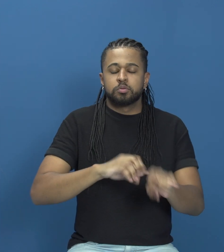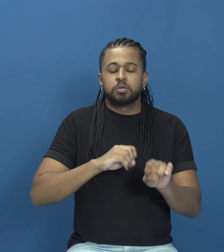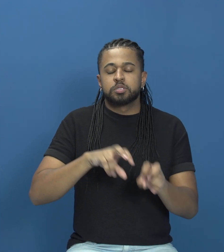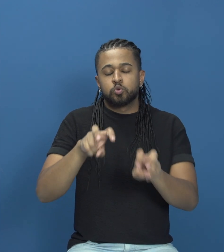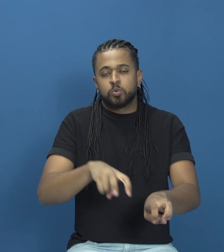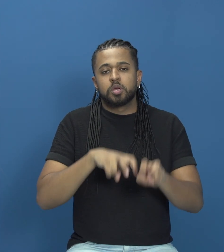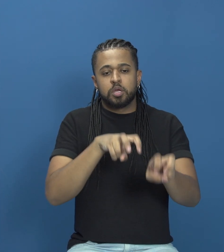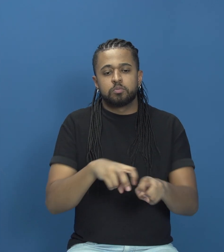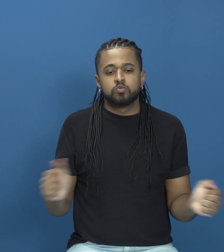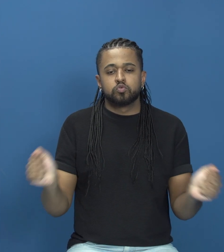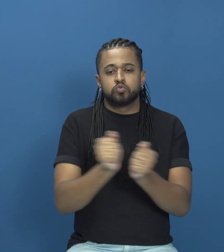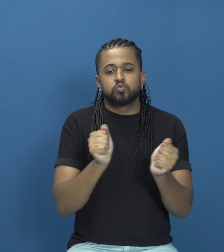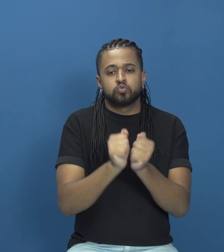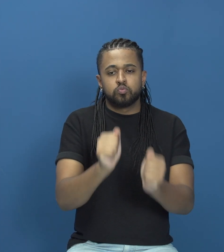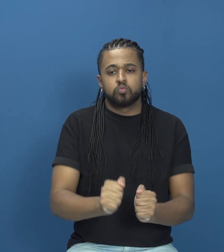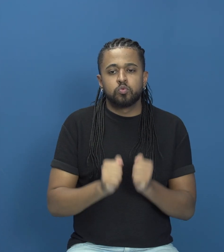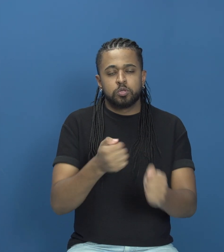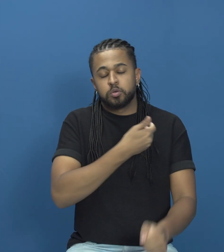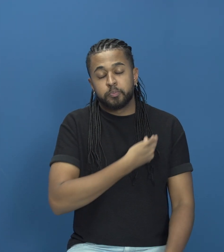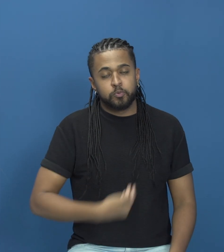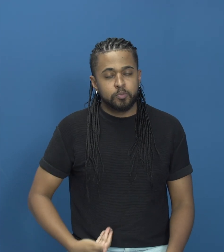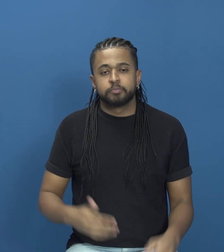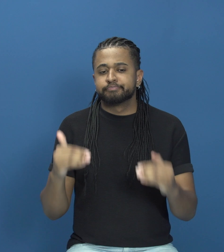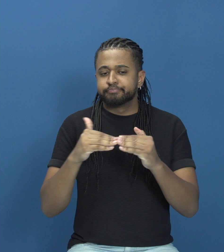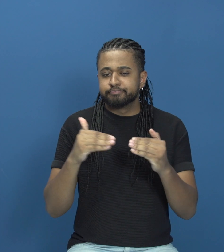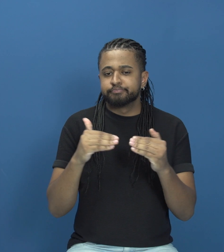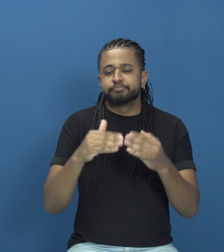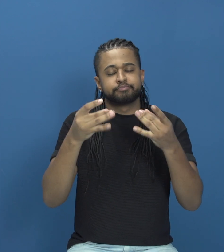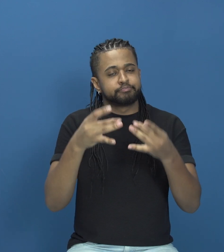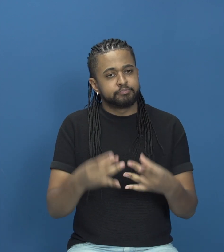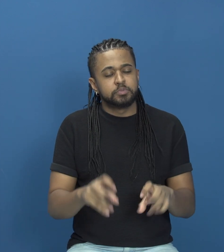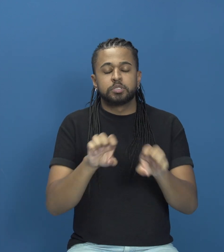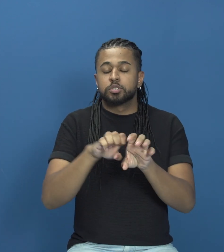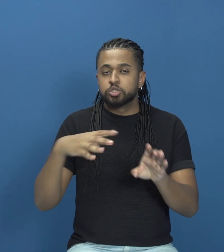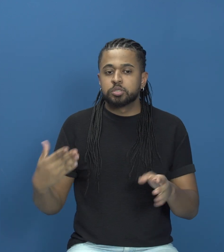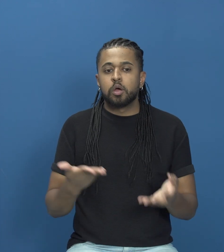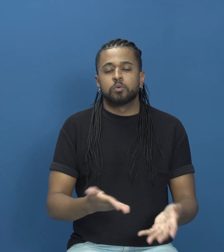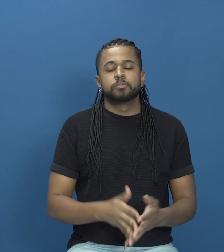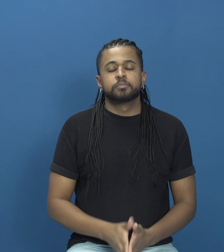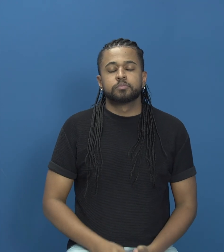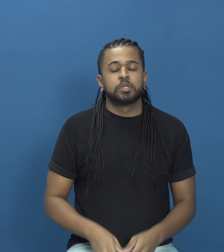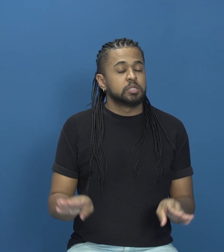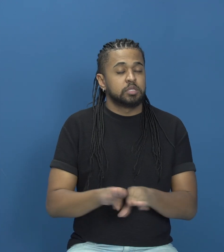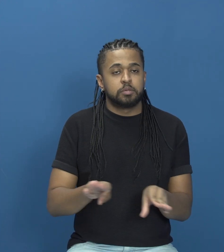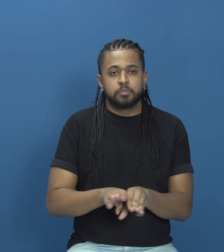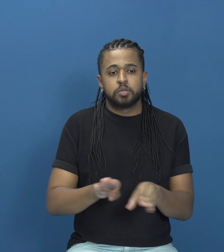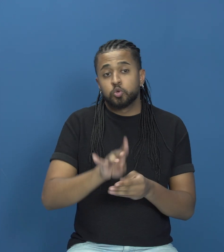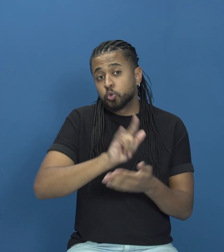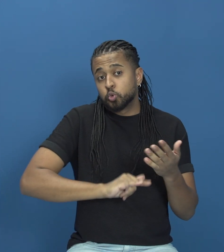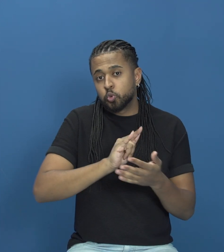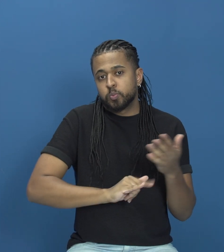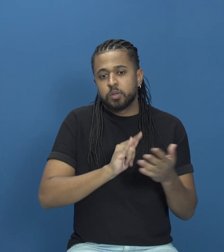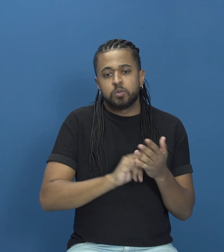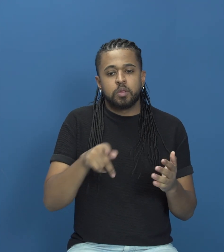do campo conveniadas com o poder público, de acordo com o descrito no presente edital, bem como os